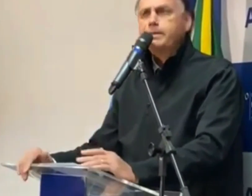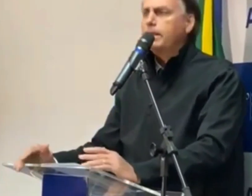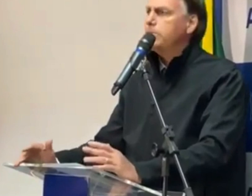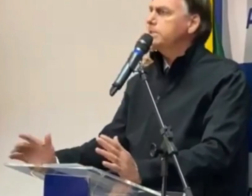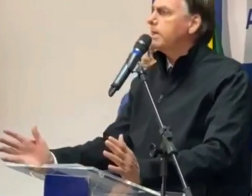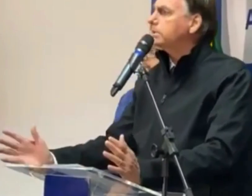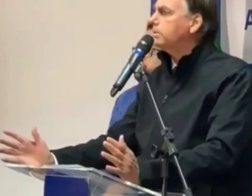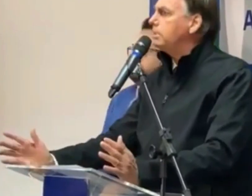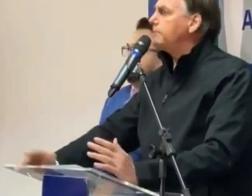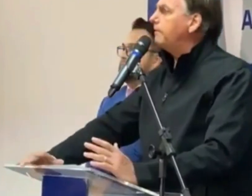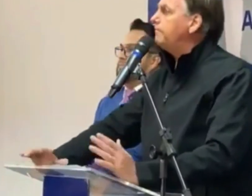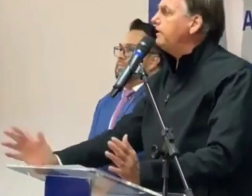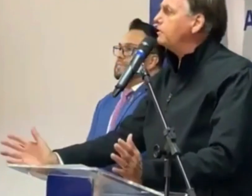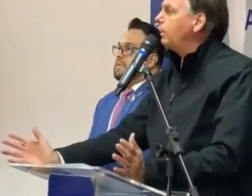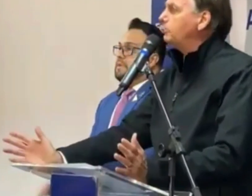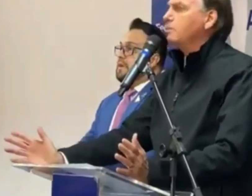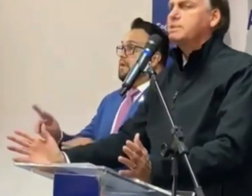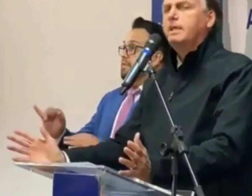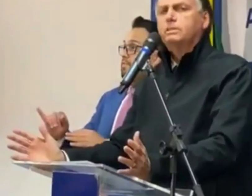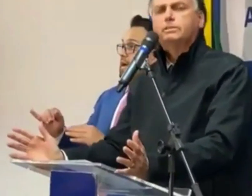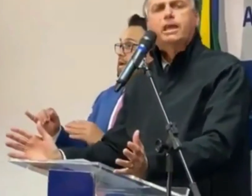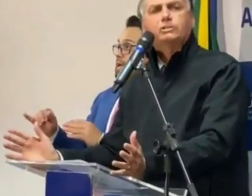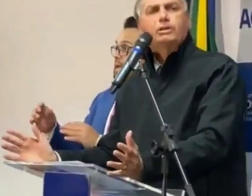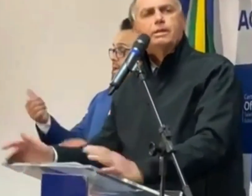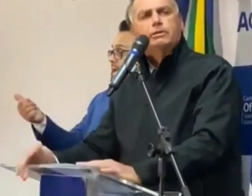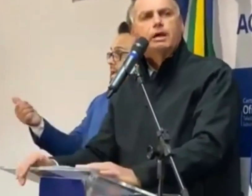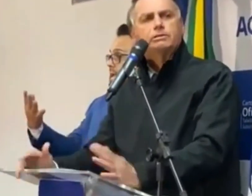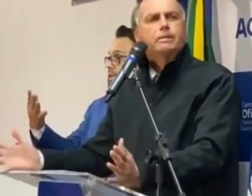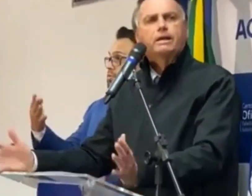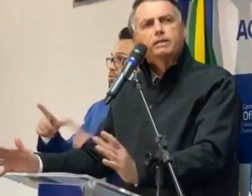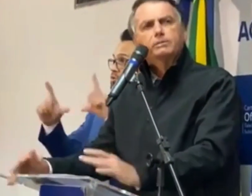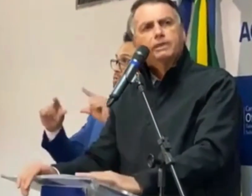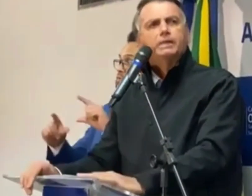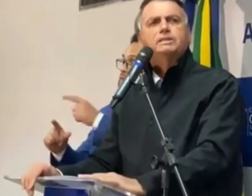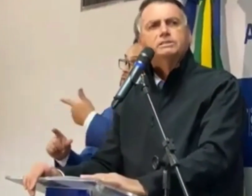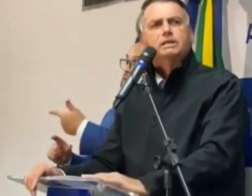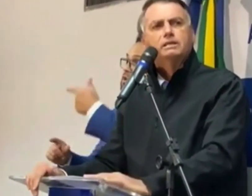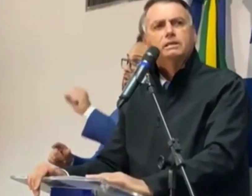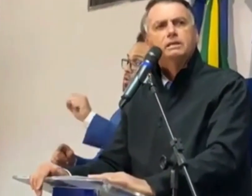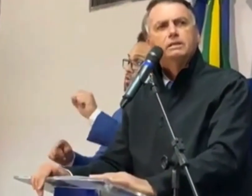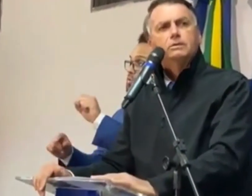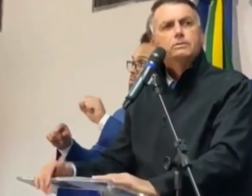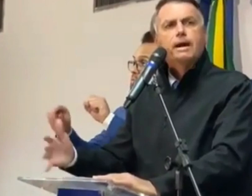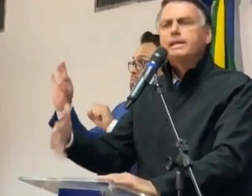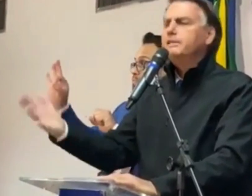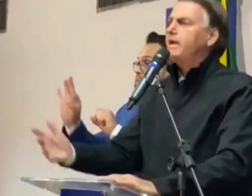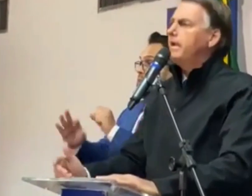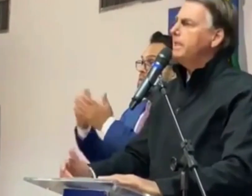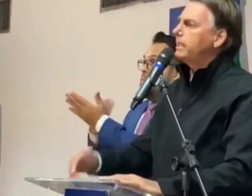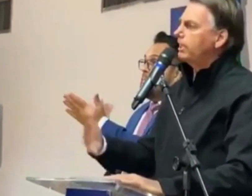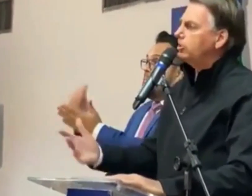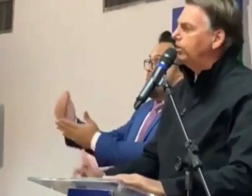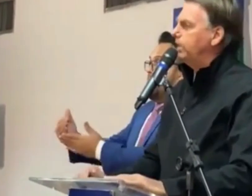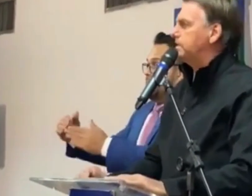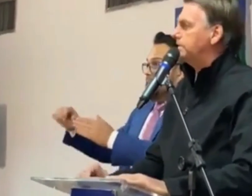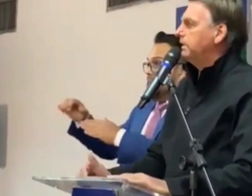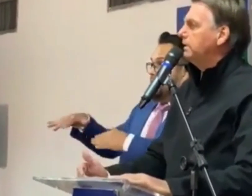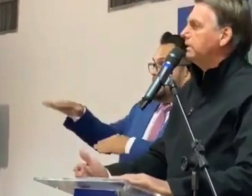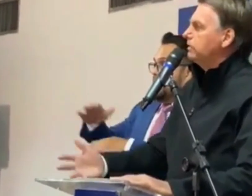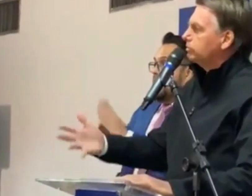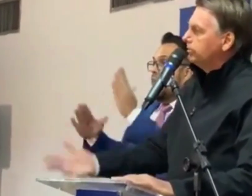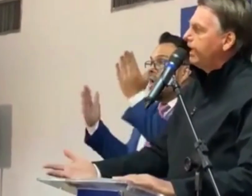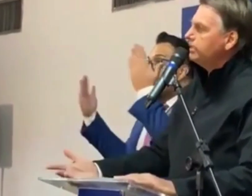nós passaremos de 14% para 28% do território nacional demarcado como terra indígena, com uma área equivalente às